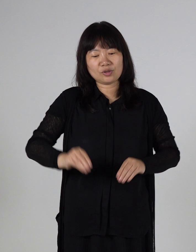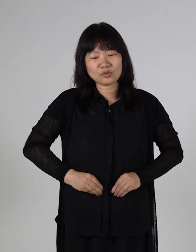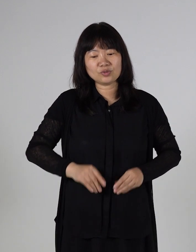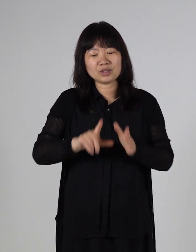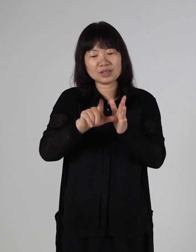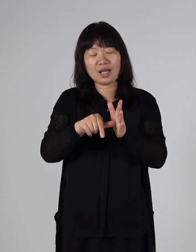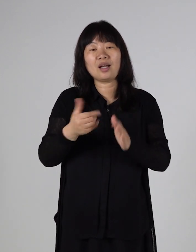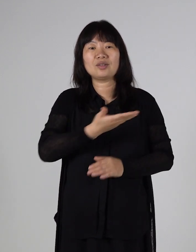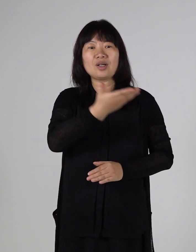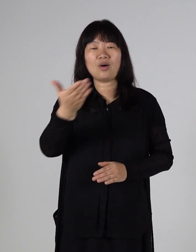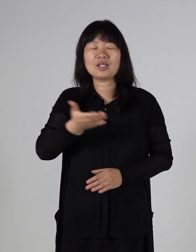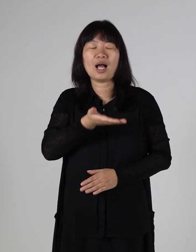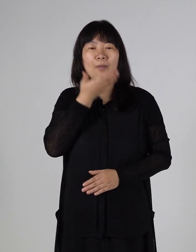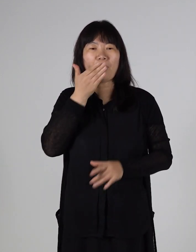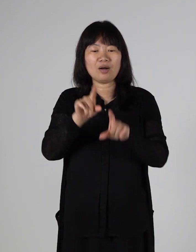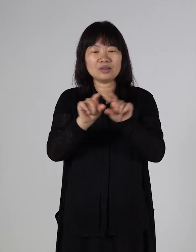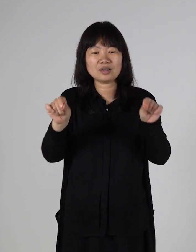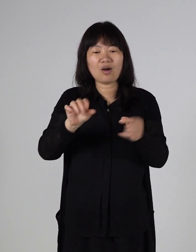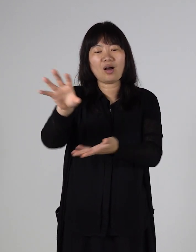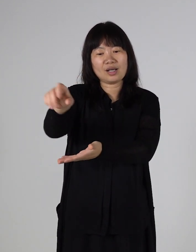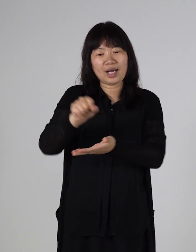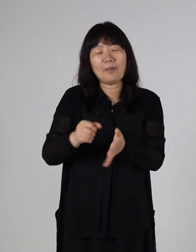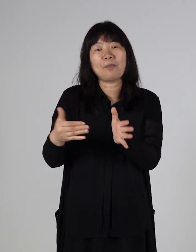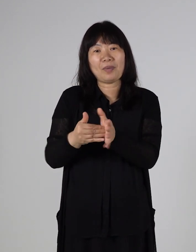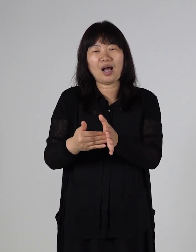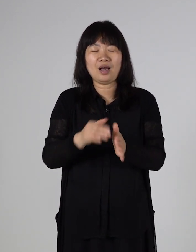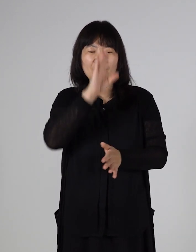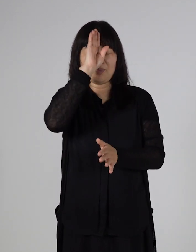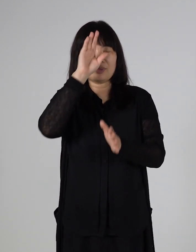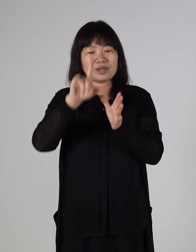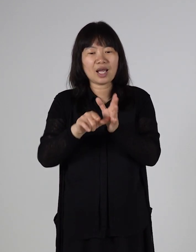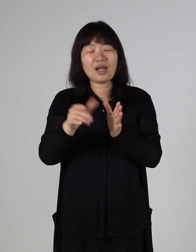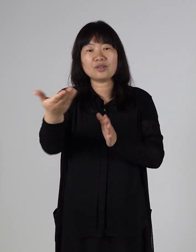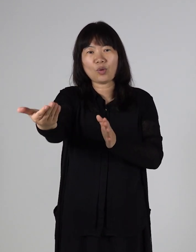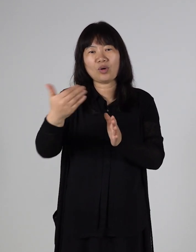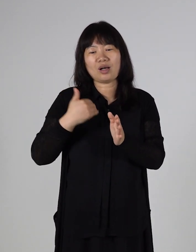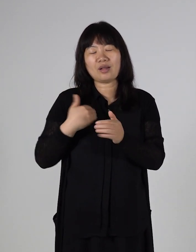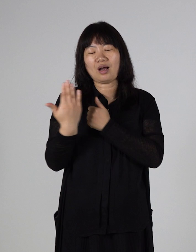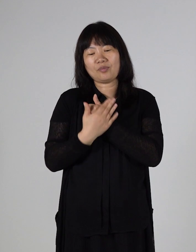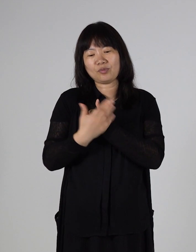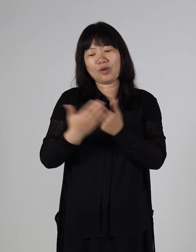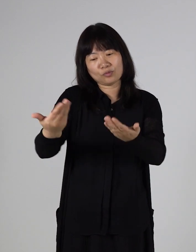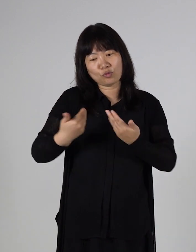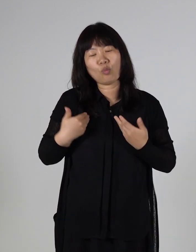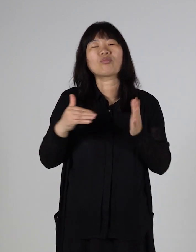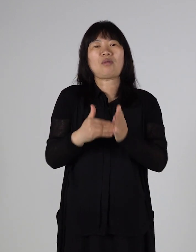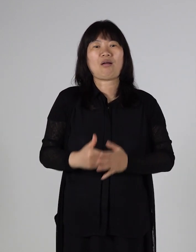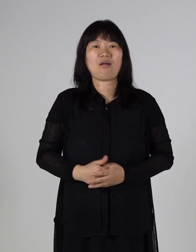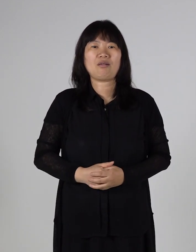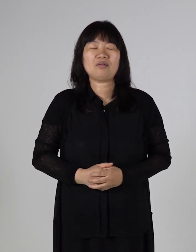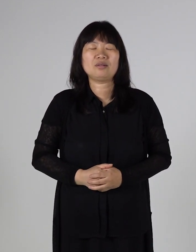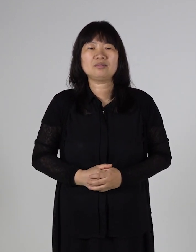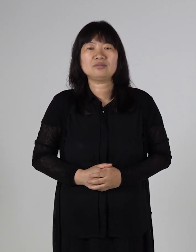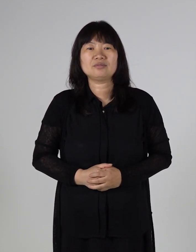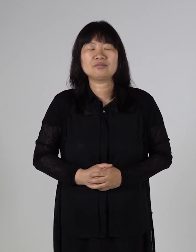때 너희가 먹을 것을 갖다 주었다. 병들었을 때 너희가 나를 돌아봤다.